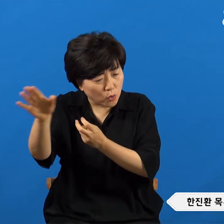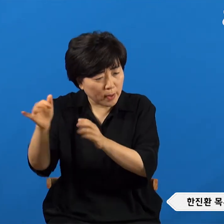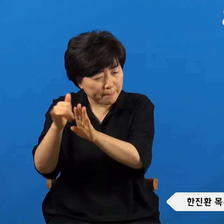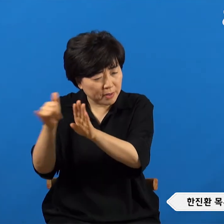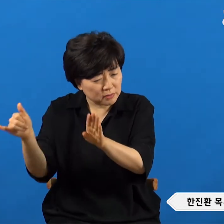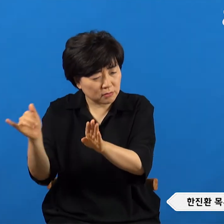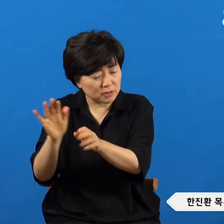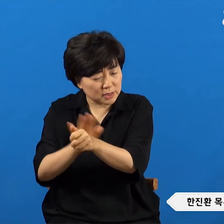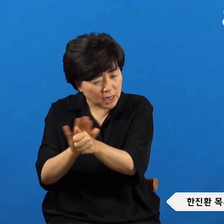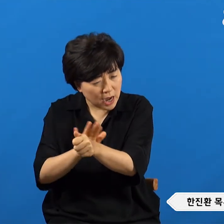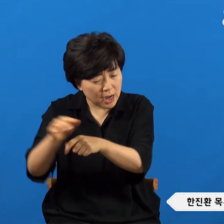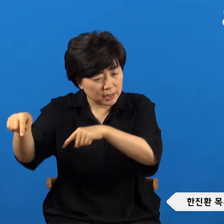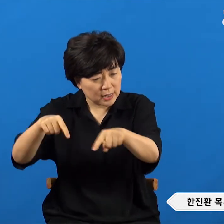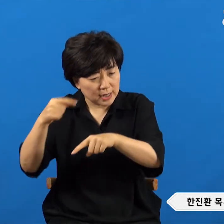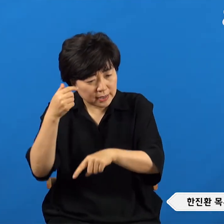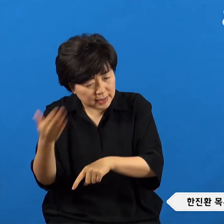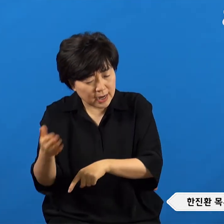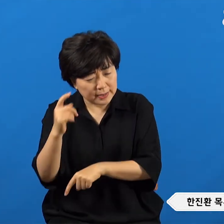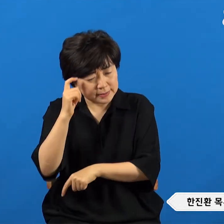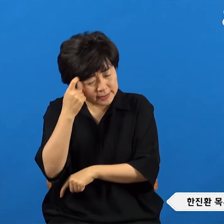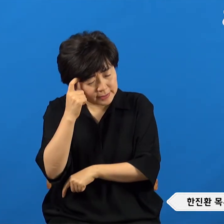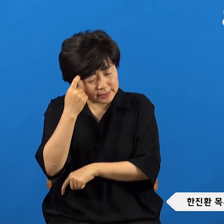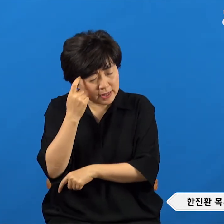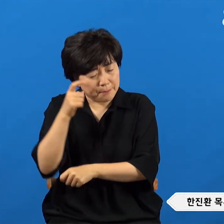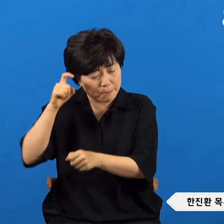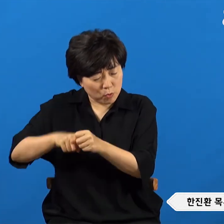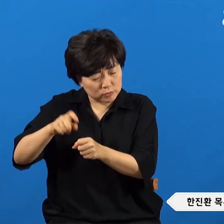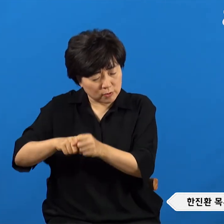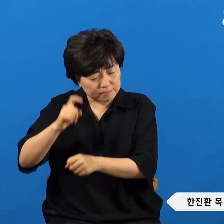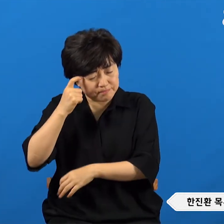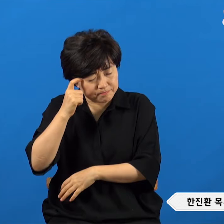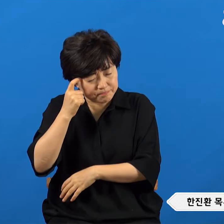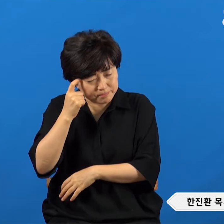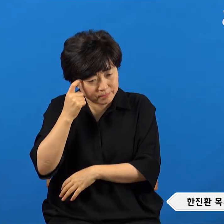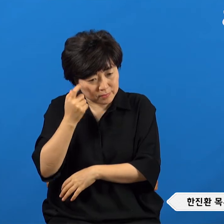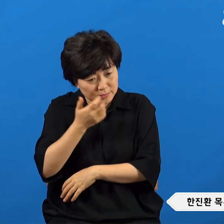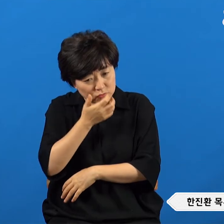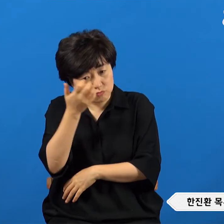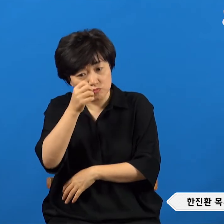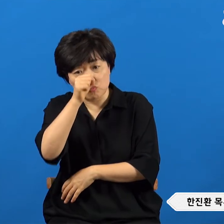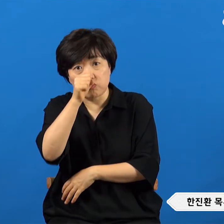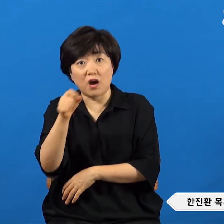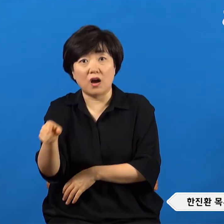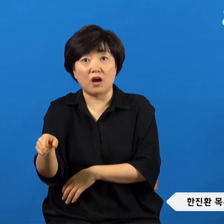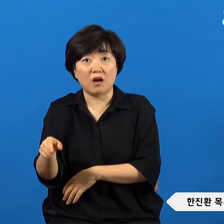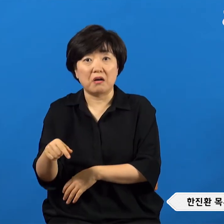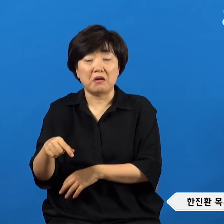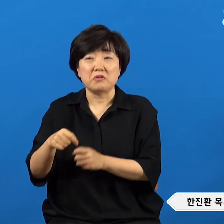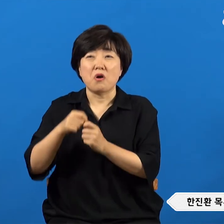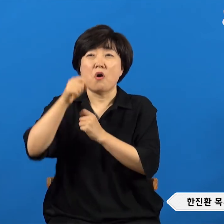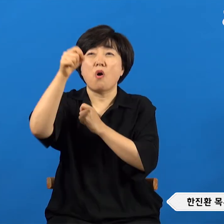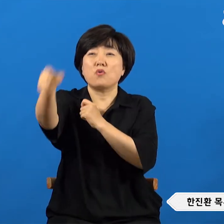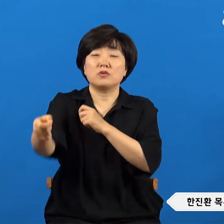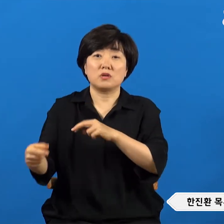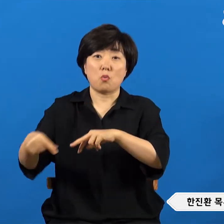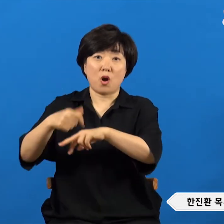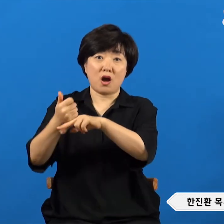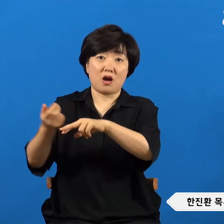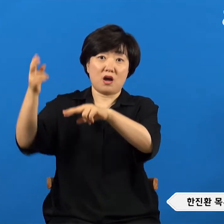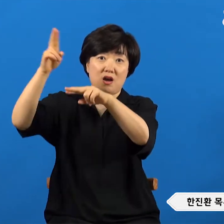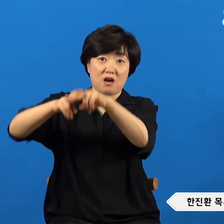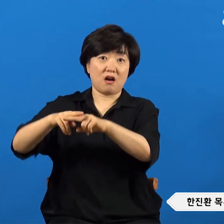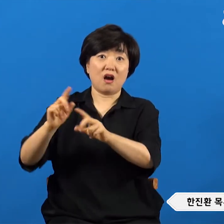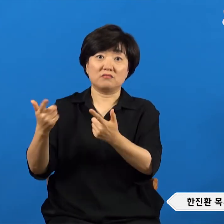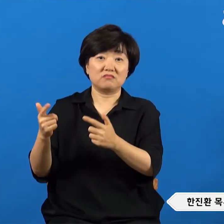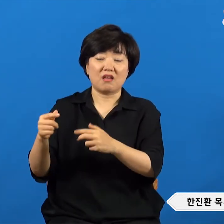잘 돌봐야겠다는 어떤 그런 목적이 있어야 될 것 아닙니까? 그 자리에 영원히 앉아 있는 것도 아닌데,